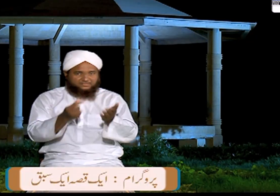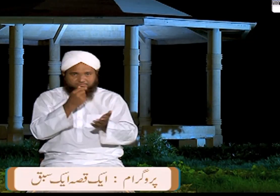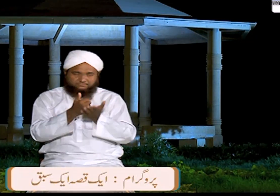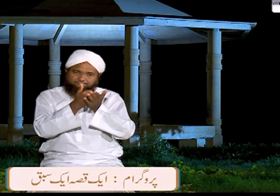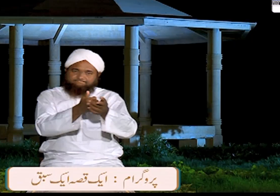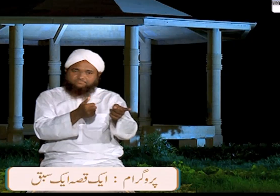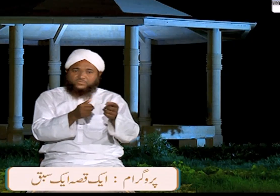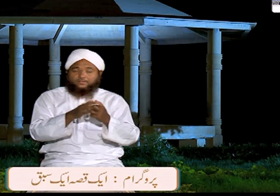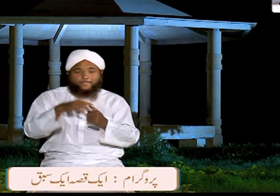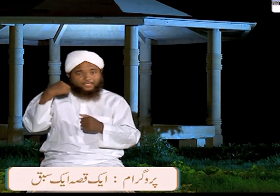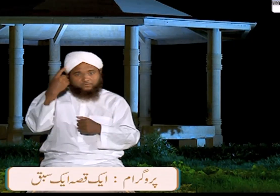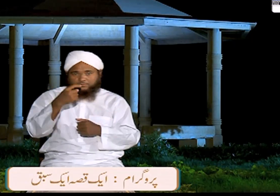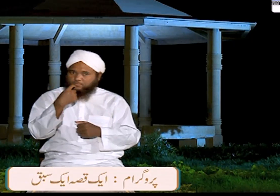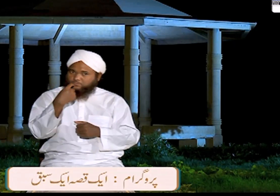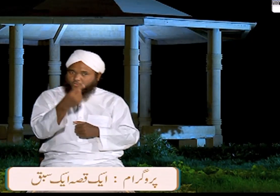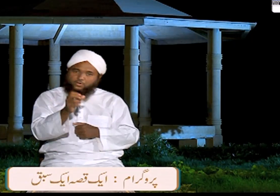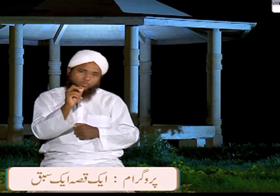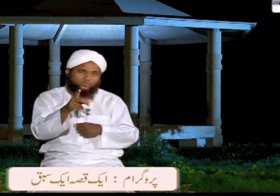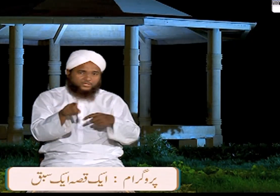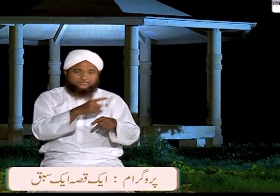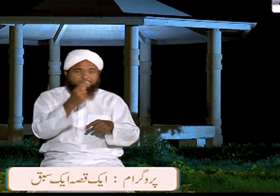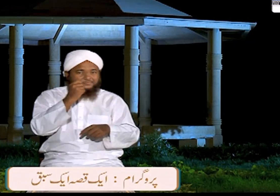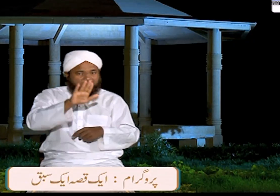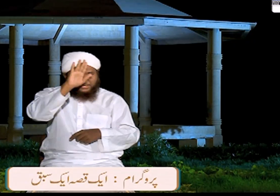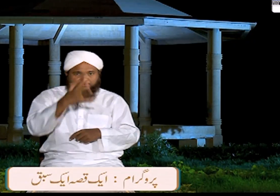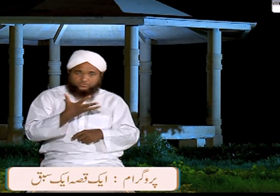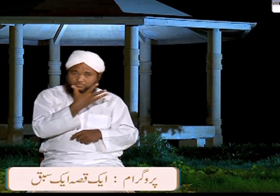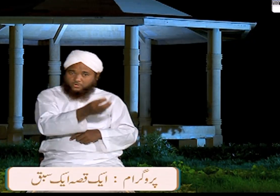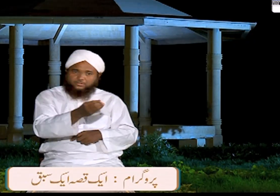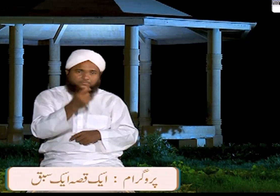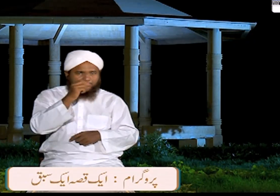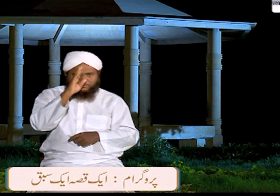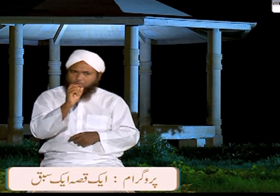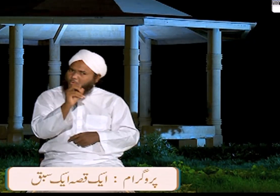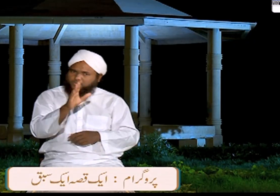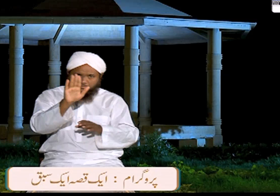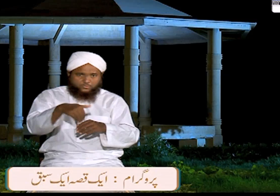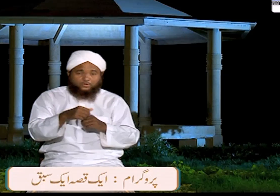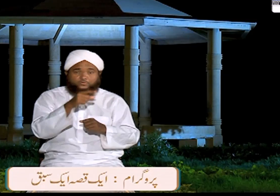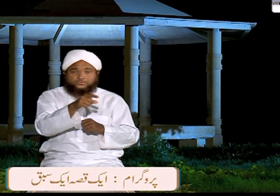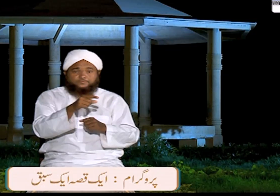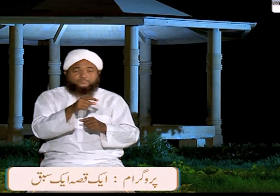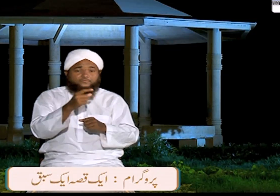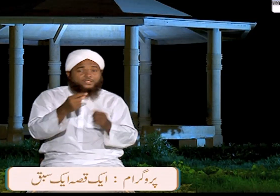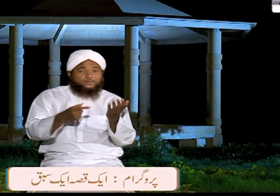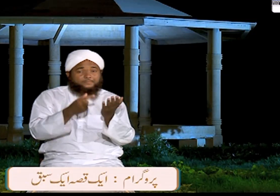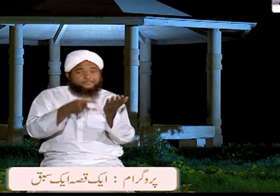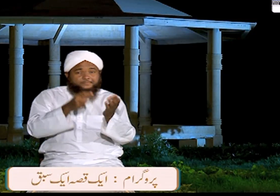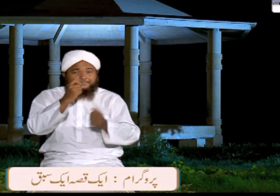بتائی تو وہ فوراں رازی ہو گیا جب عالم صاحب طبع کے پاس پہنچ گئے جہاں ان دونوں کے علاوہ کوئی نہ تھا تو